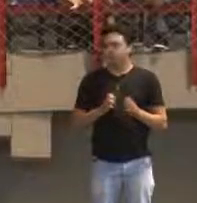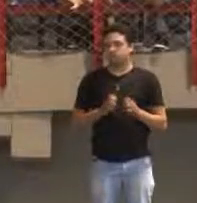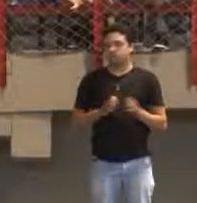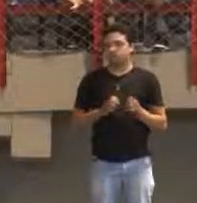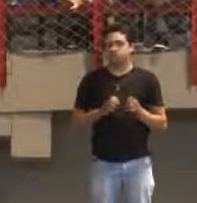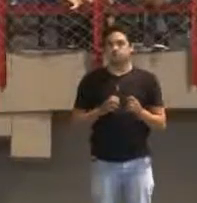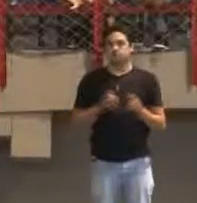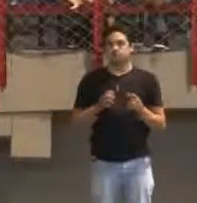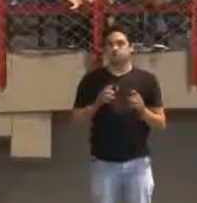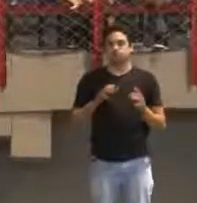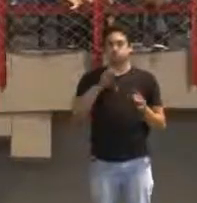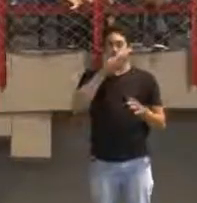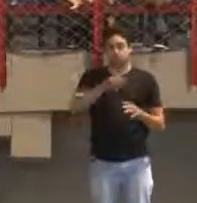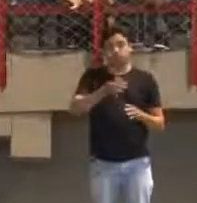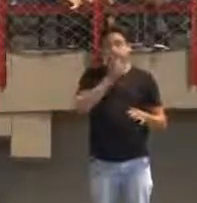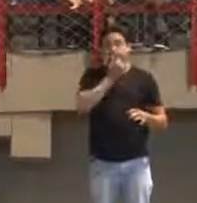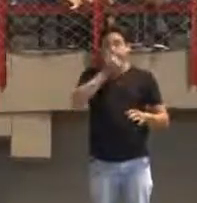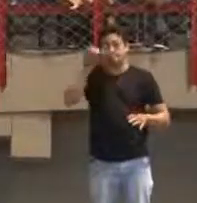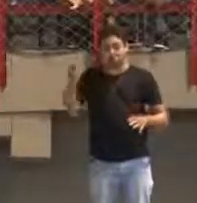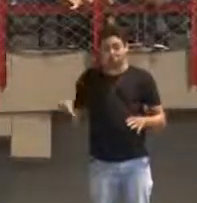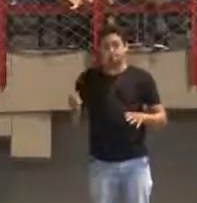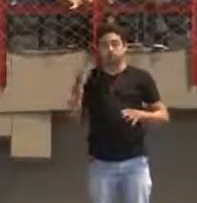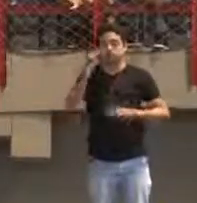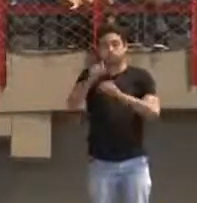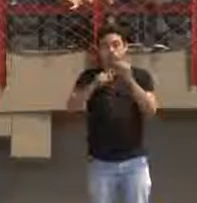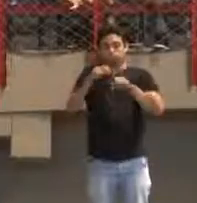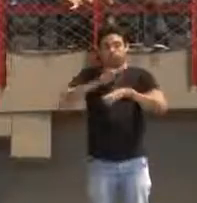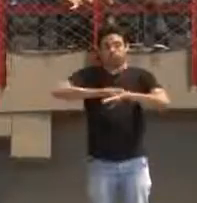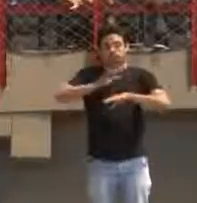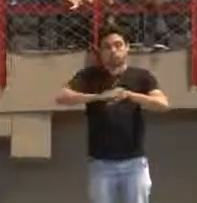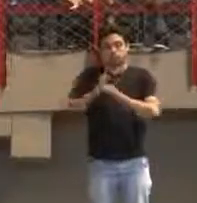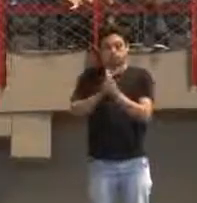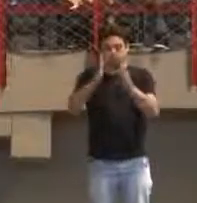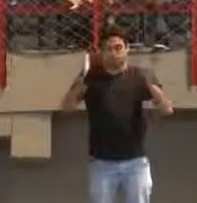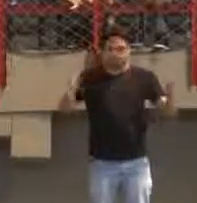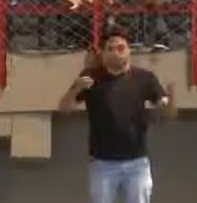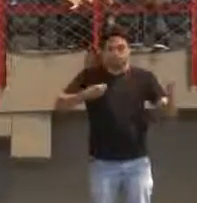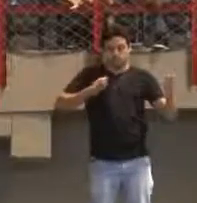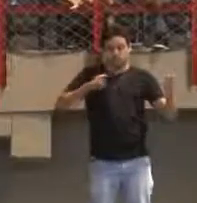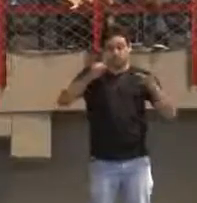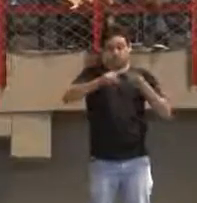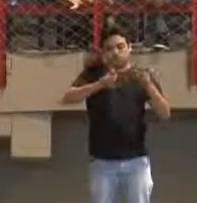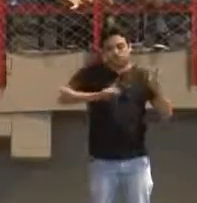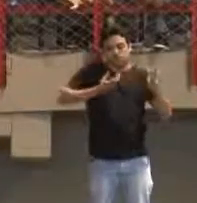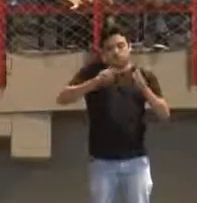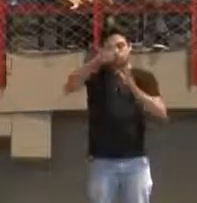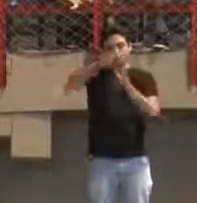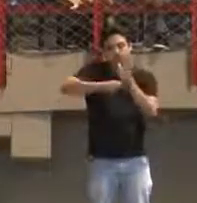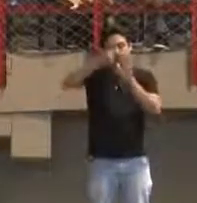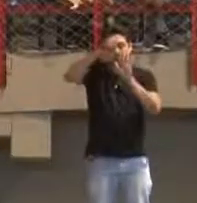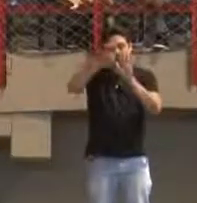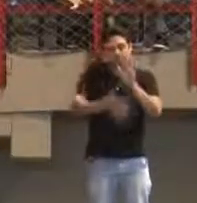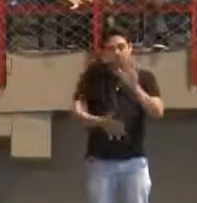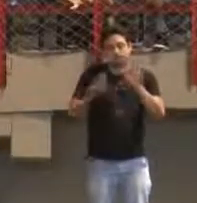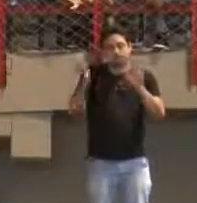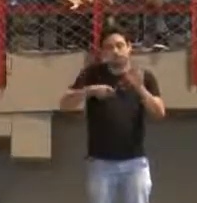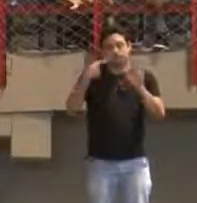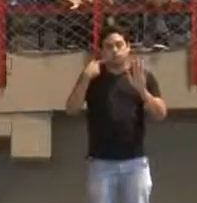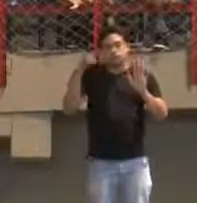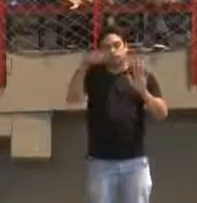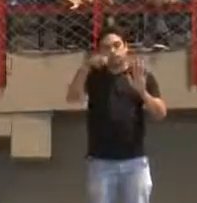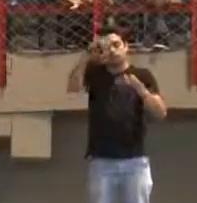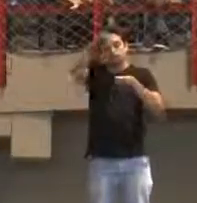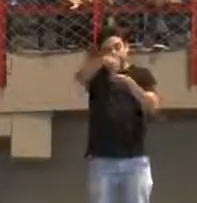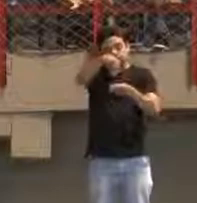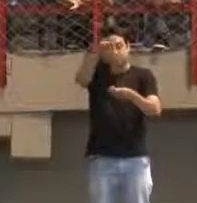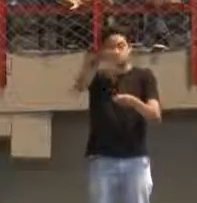observação dependendo da intenção e do momento vivido e poéticamente descrito pode-se dizer que existe